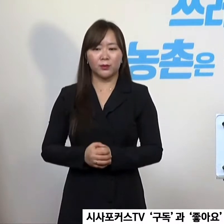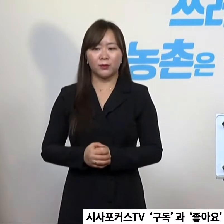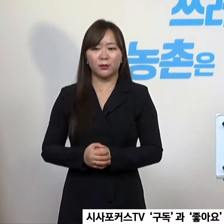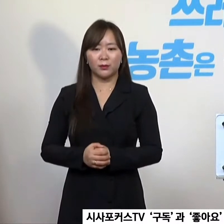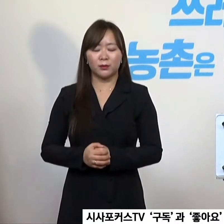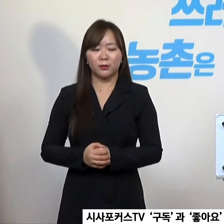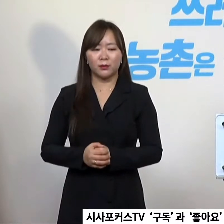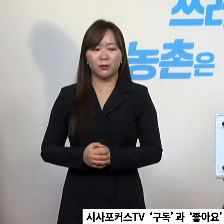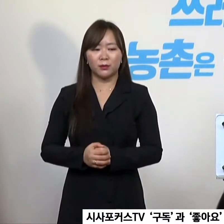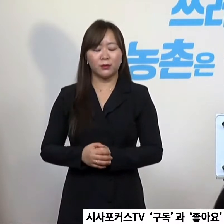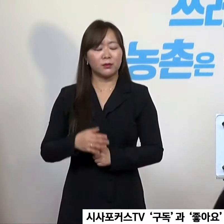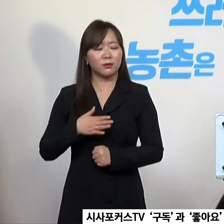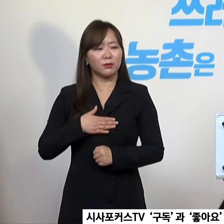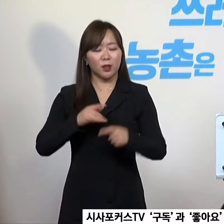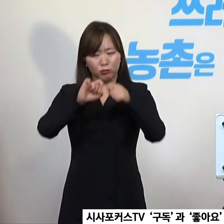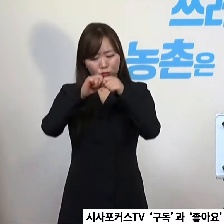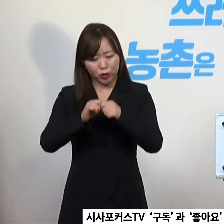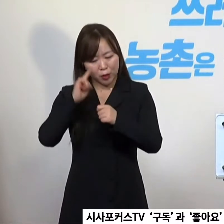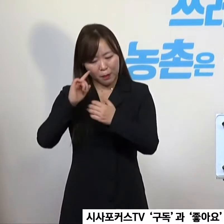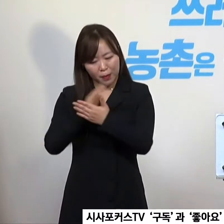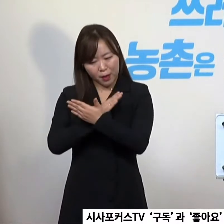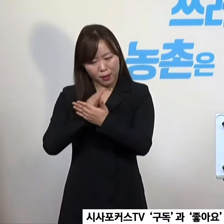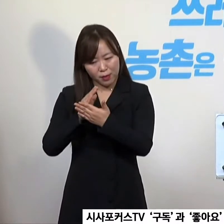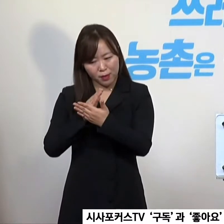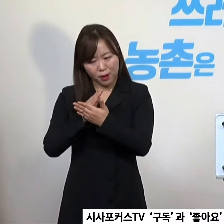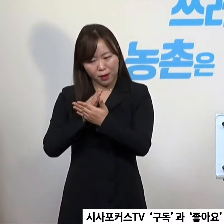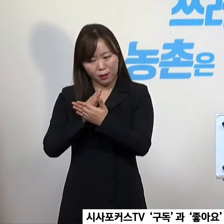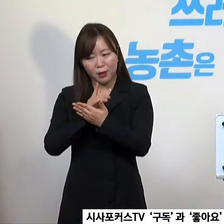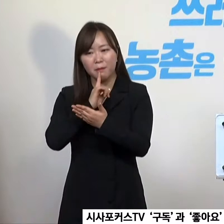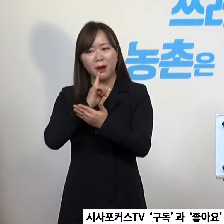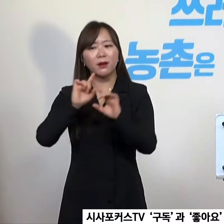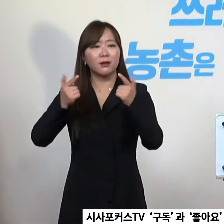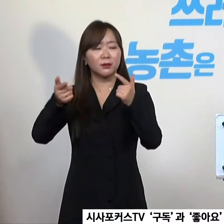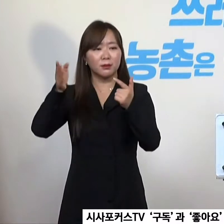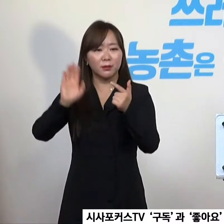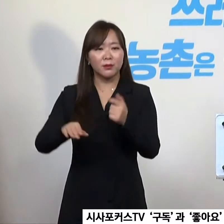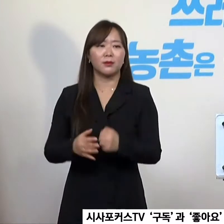제가 구체적인 걸 지금 판단해서 드릴 말씀은 아닙니다만은,